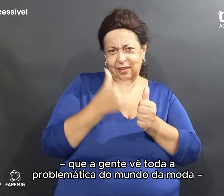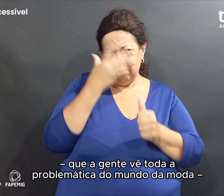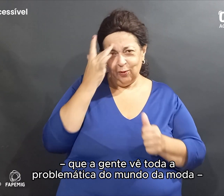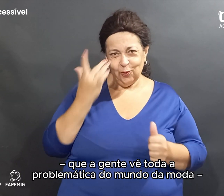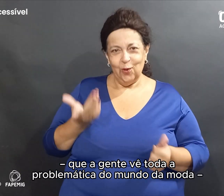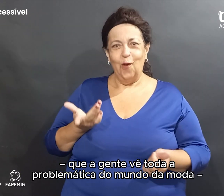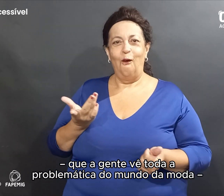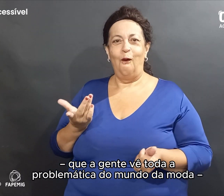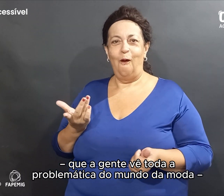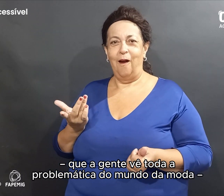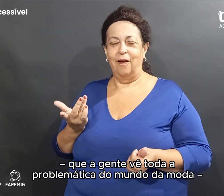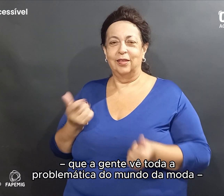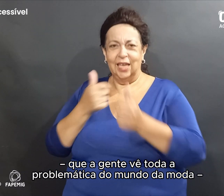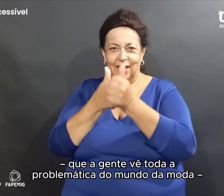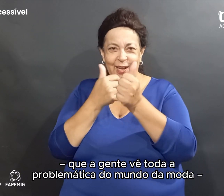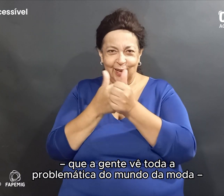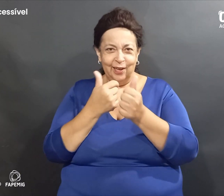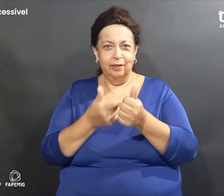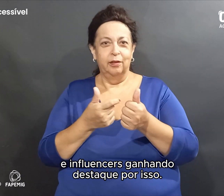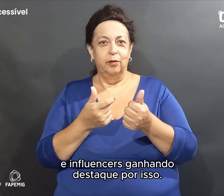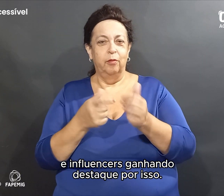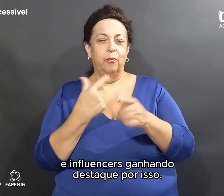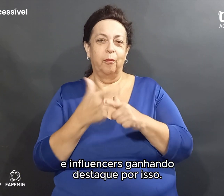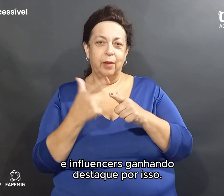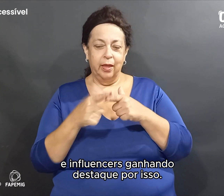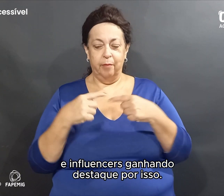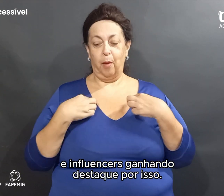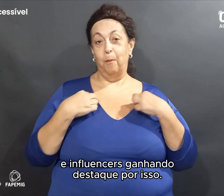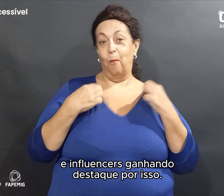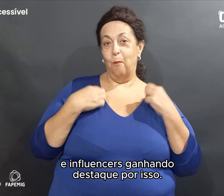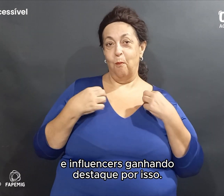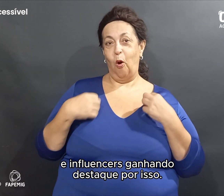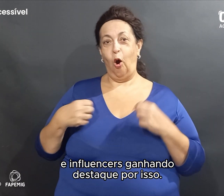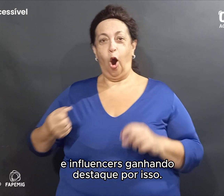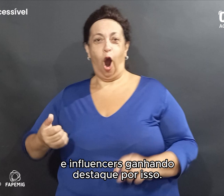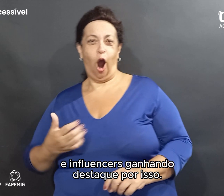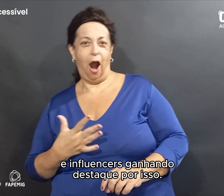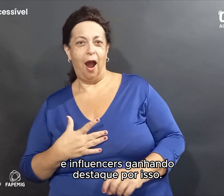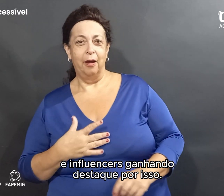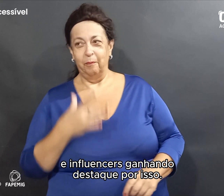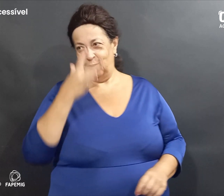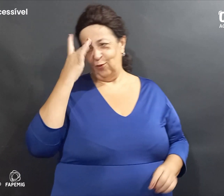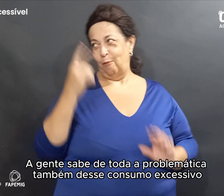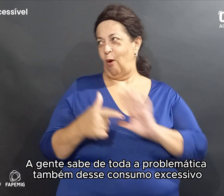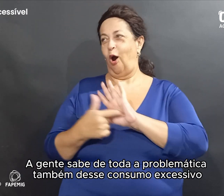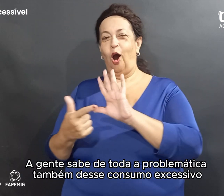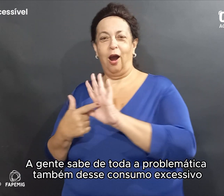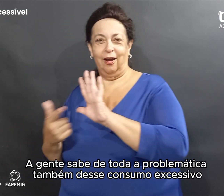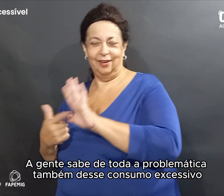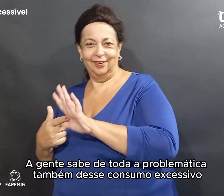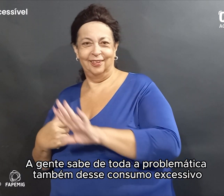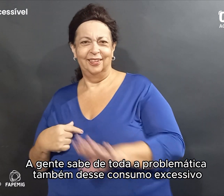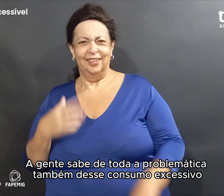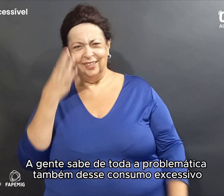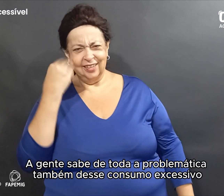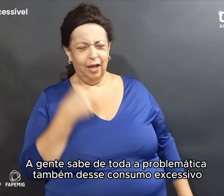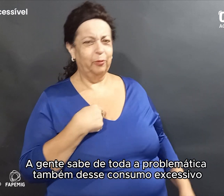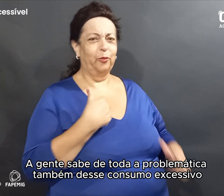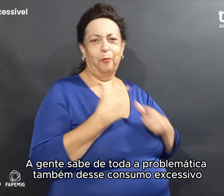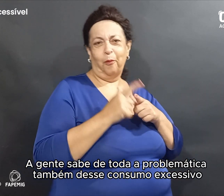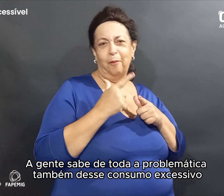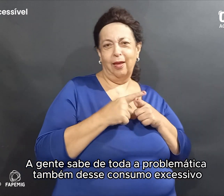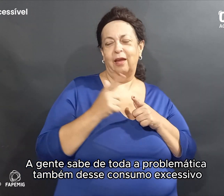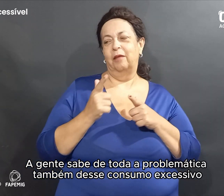gente vê toda a problemática do mundo da moda, e influencers ganhando destaque por isso. A gente sabe de toda a